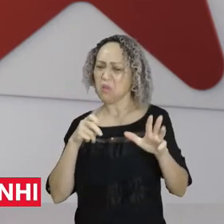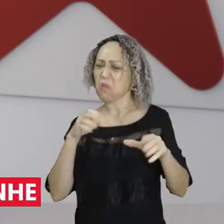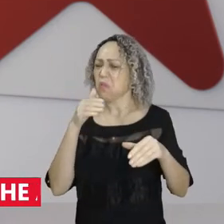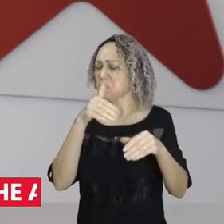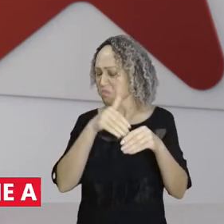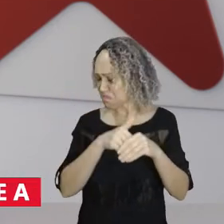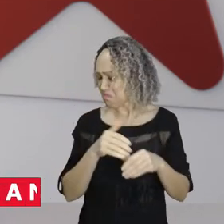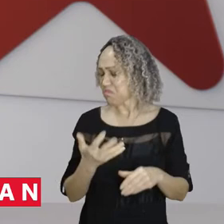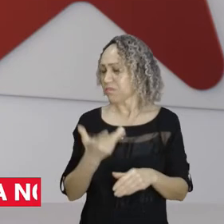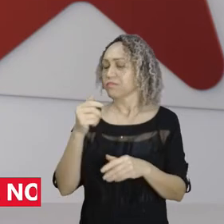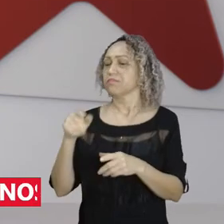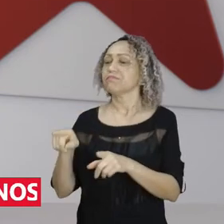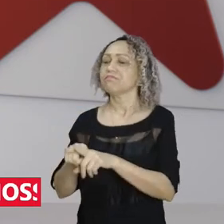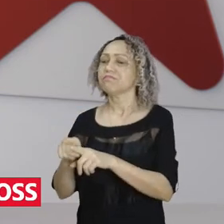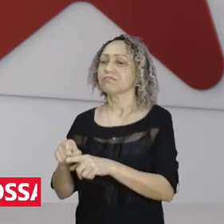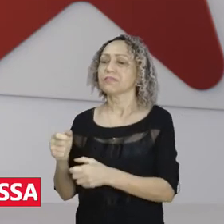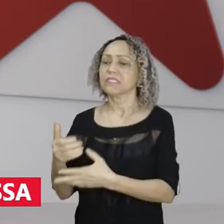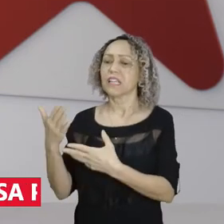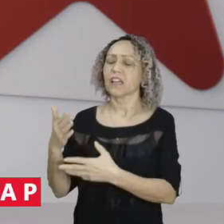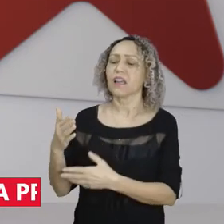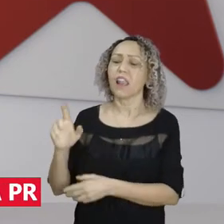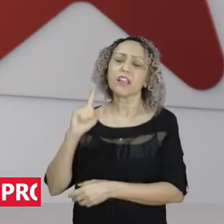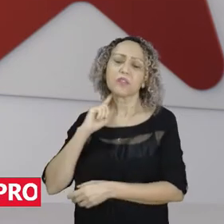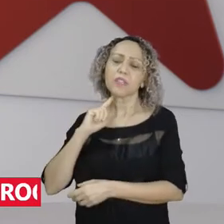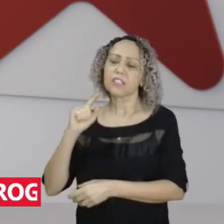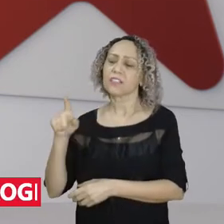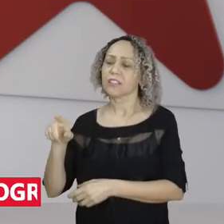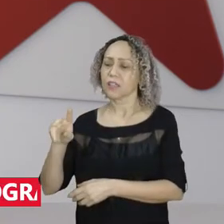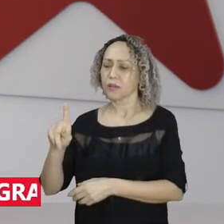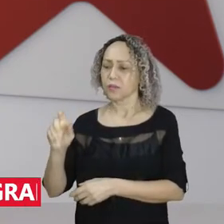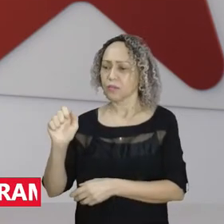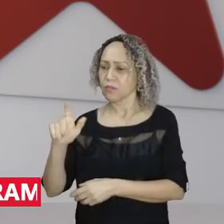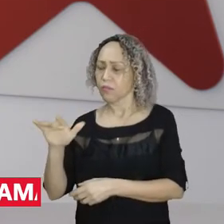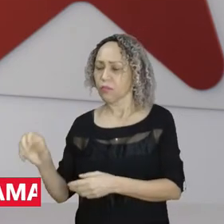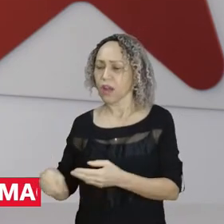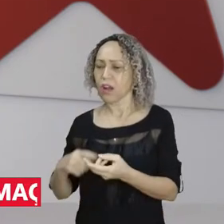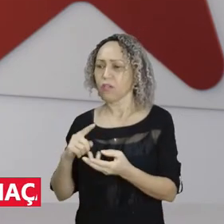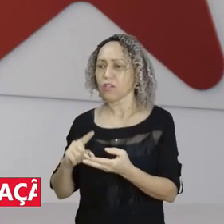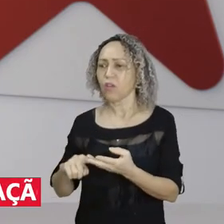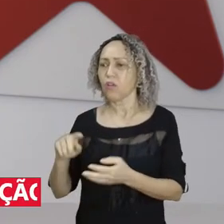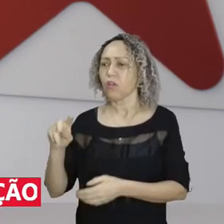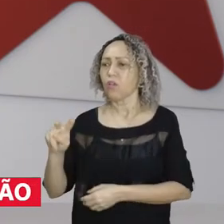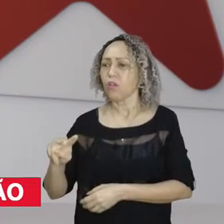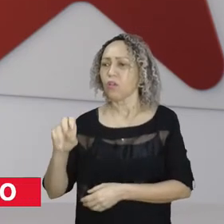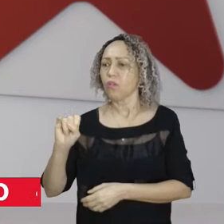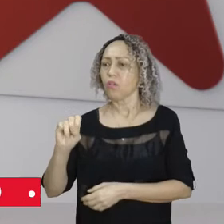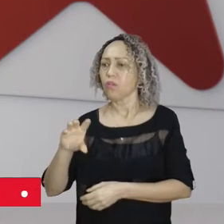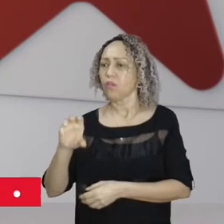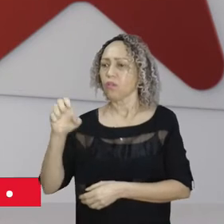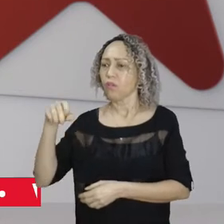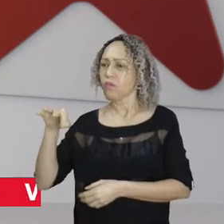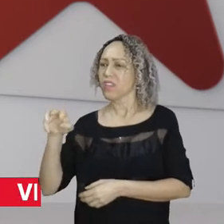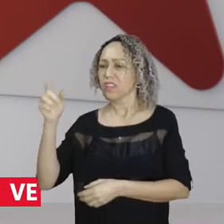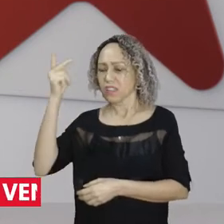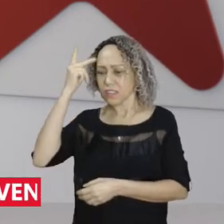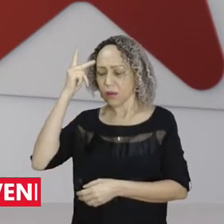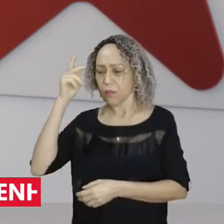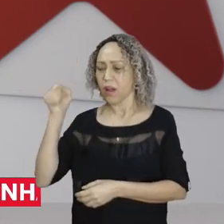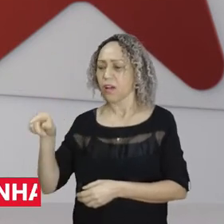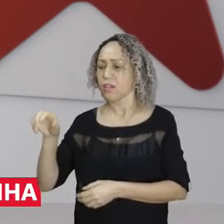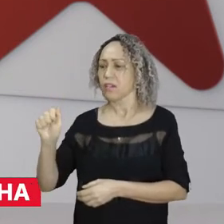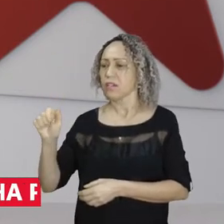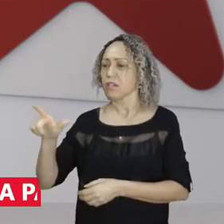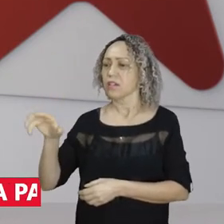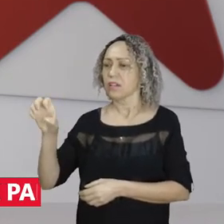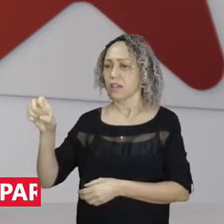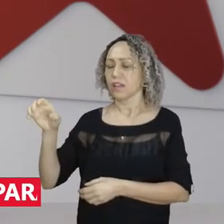Carneiro falando lá de Contagem, Minas Gerais. O Vicente Godo de Jundiaí, São Paulo. Alex Silva também dando bom dia.